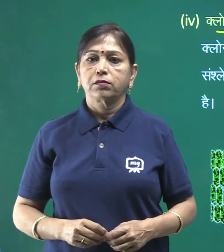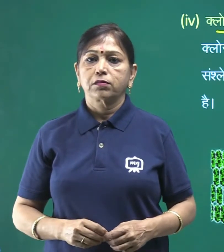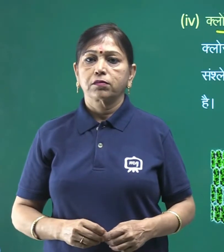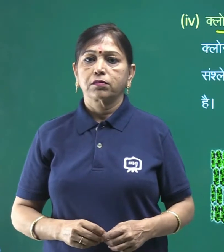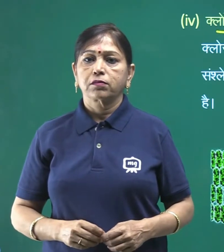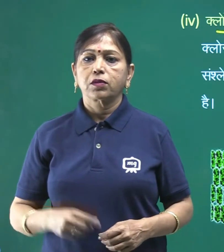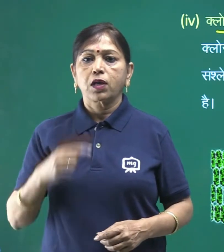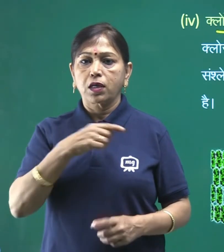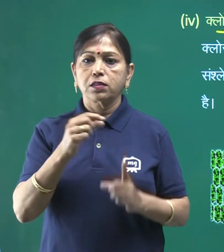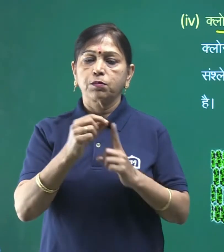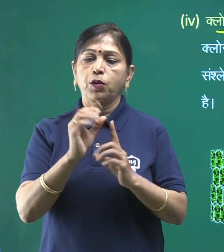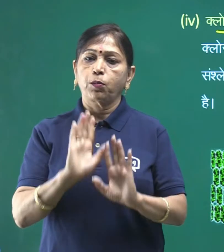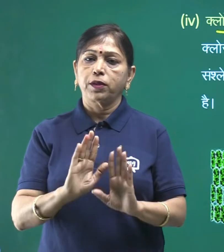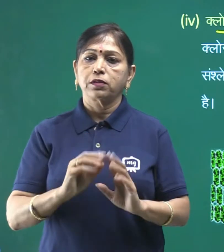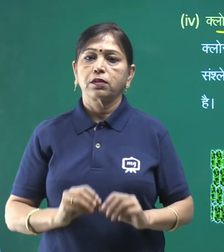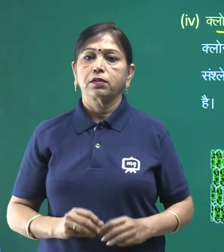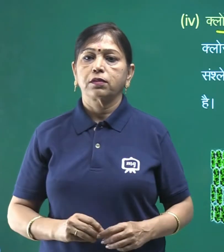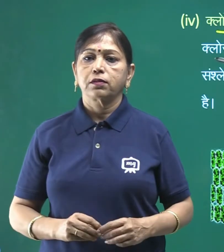इसमें उपस्थित